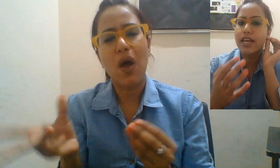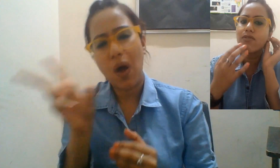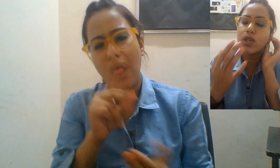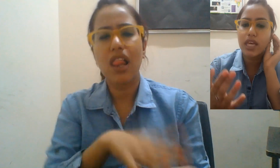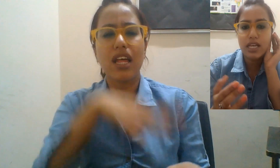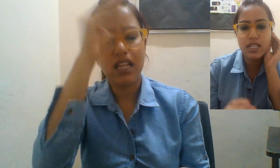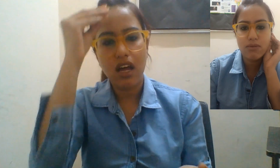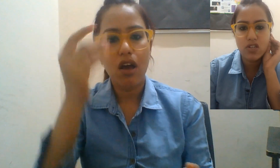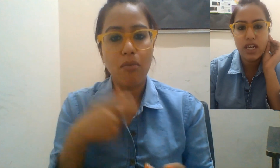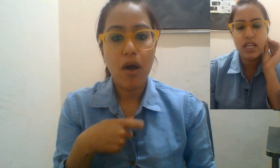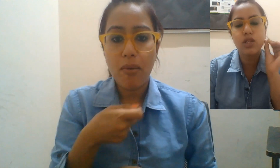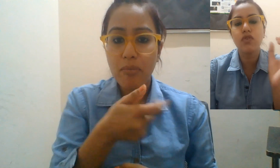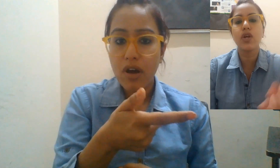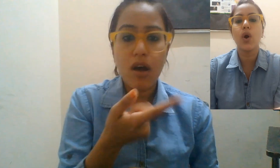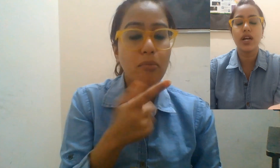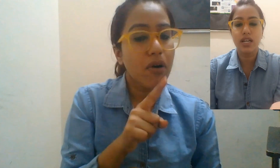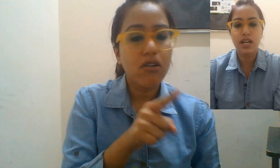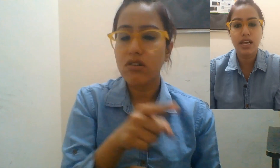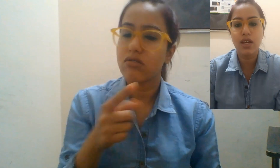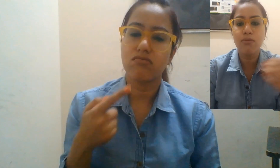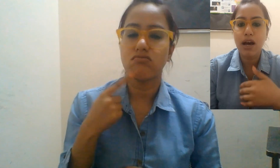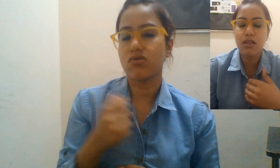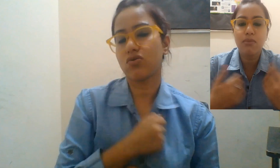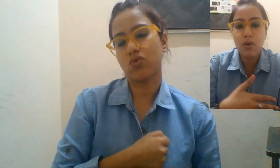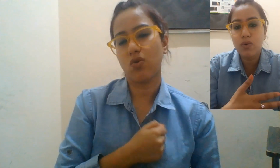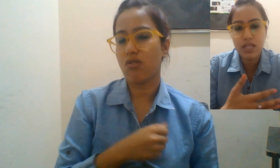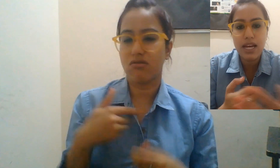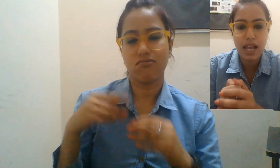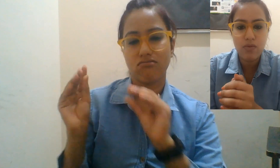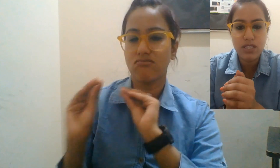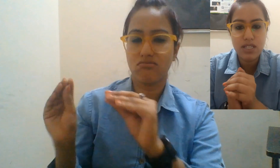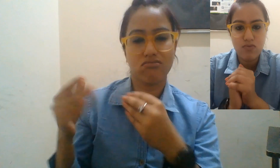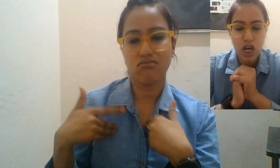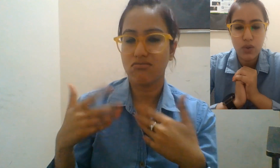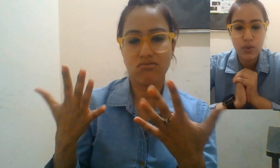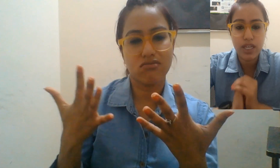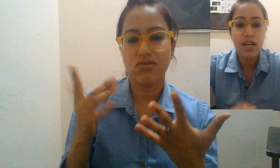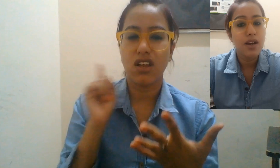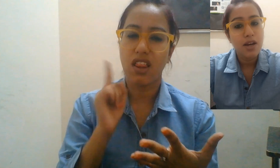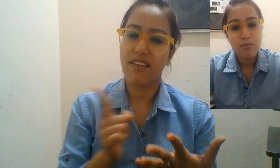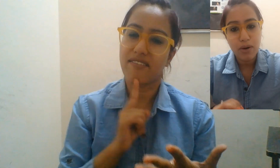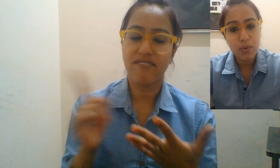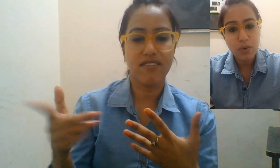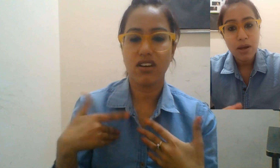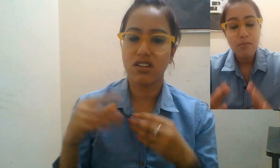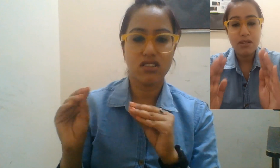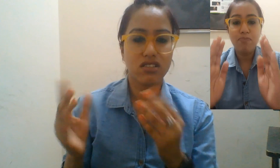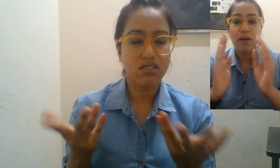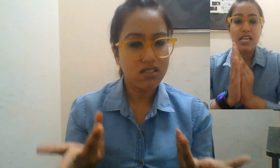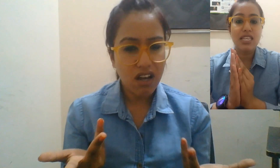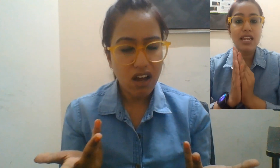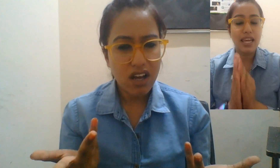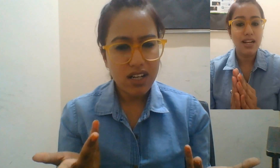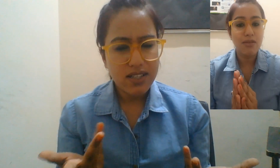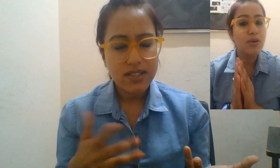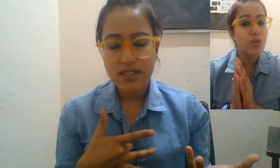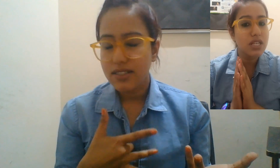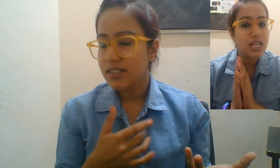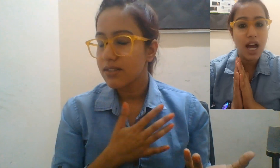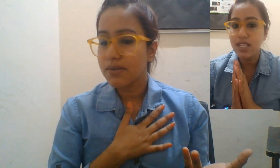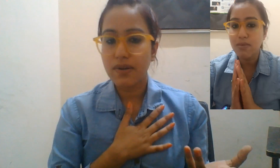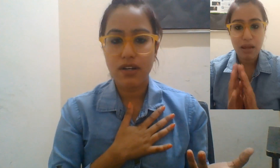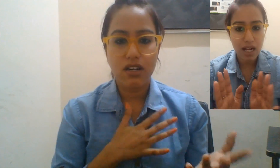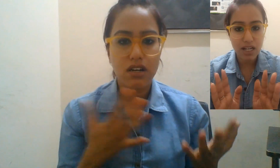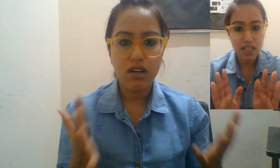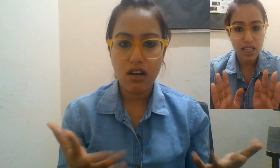भी उनको बताएंगे वो देख के समझ लेंगे, नहीं तो वो रिकॉर्ड कर लेंगे और बाद में मैं उनको साइन लैंग्वेज से समझा दूँगी। पर उन्होंने मतलब पैसे लेकर भी